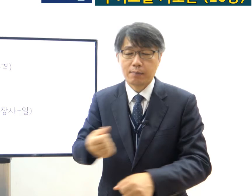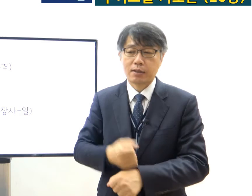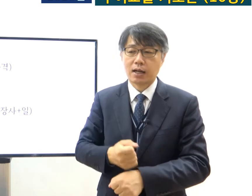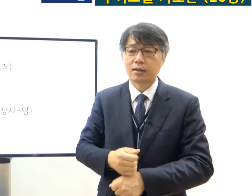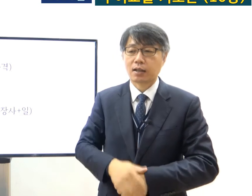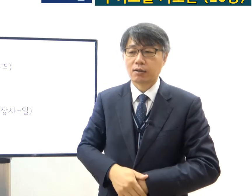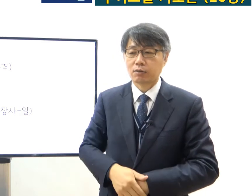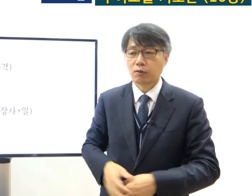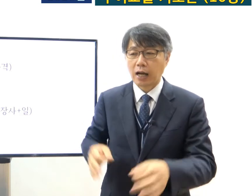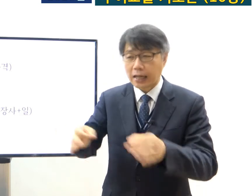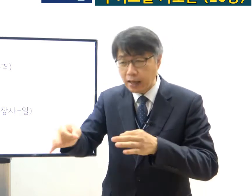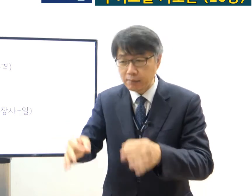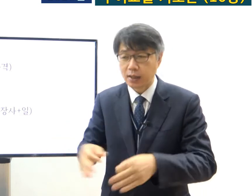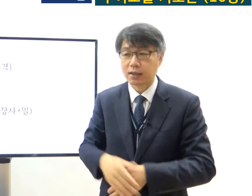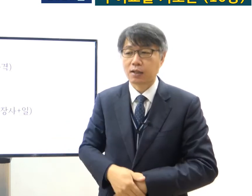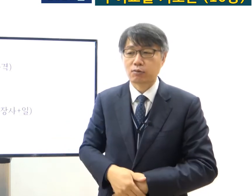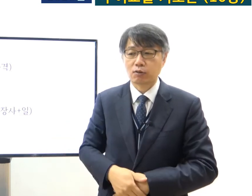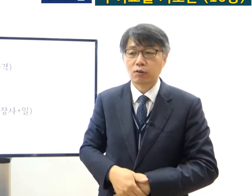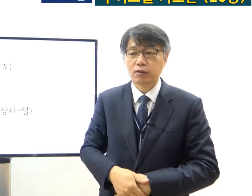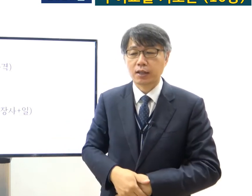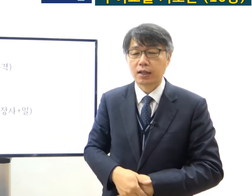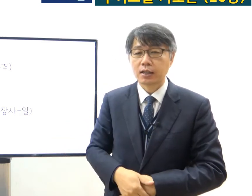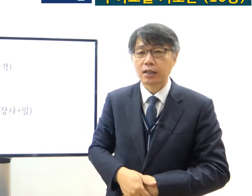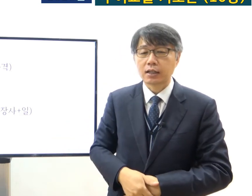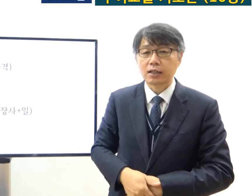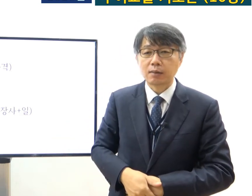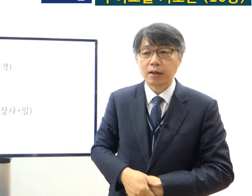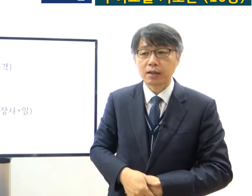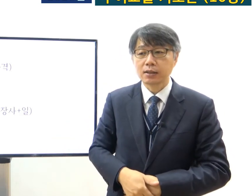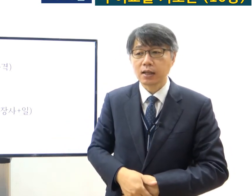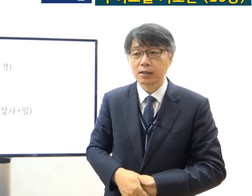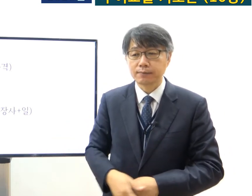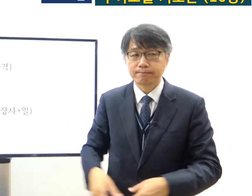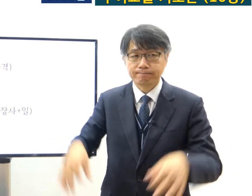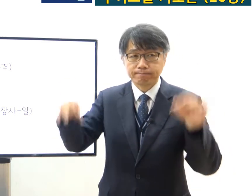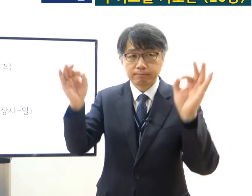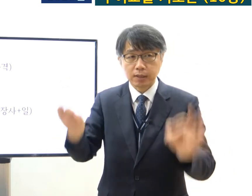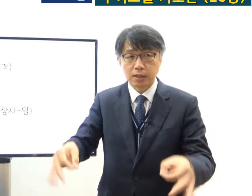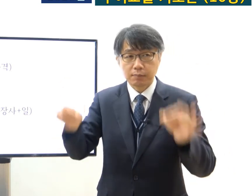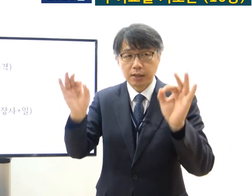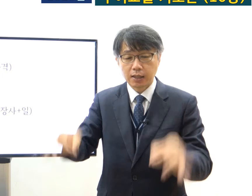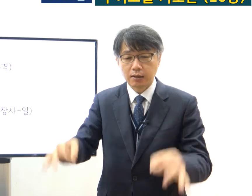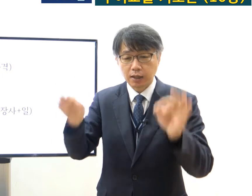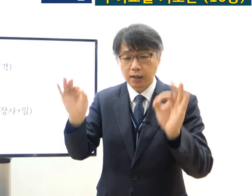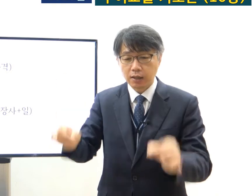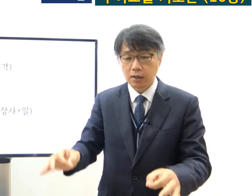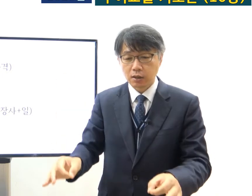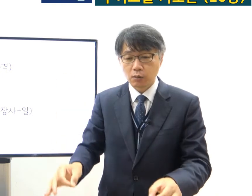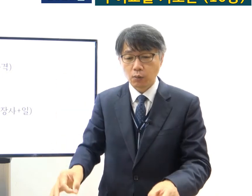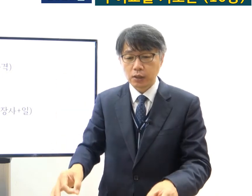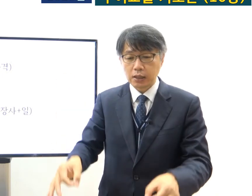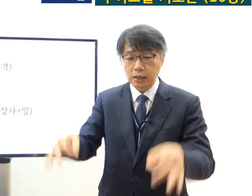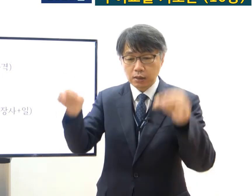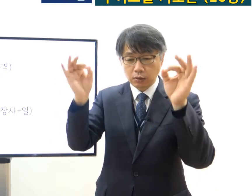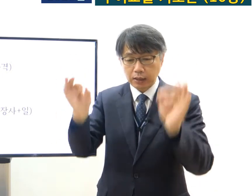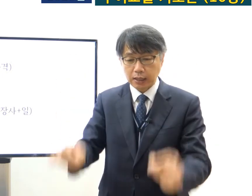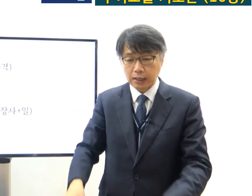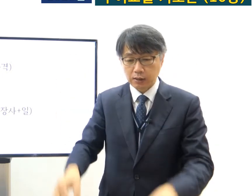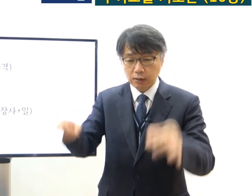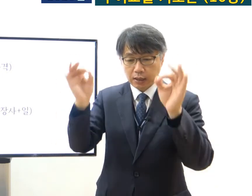장사합니다. 이렇게 할 수 있죠. 가게합니다. 이렇게 할 수도 있고요. 네. 그 다음에 은행은 이렇게입니다. 이렇게 돈이 들었다 놨다